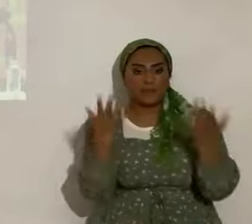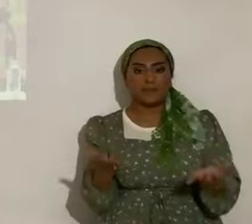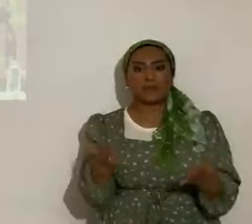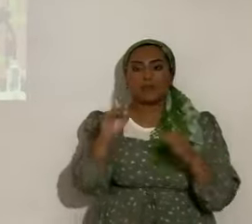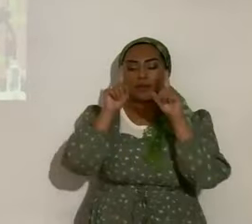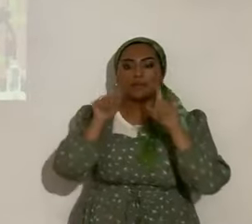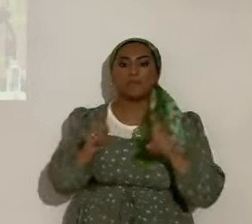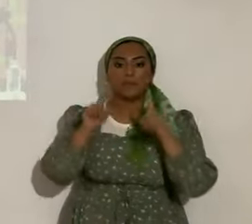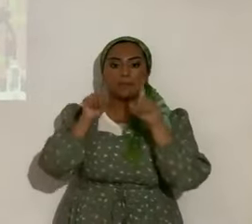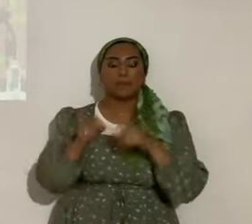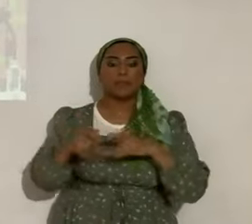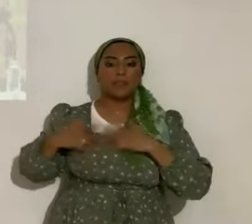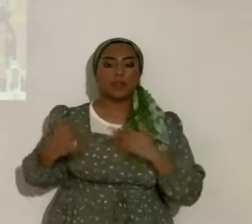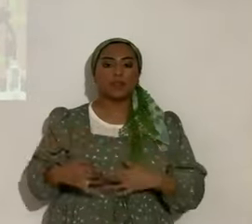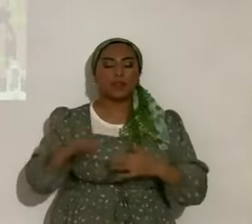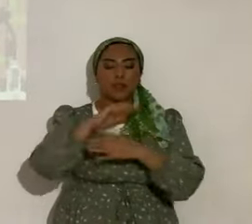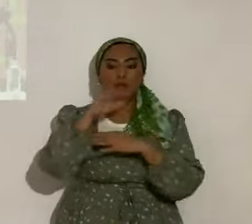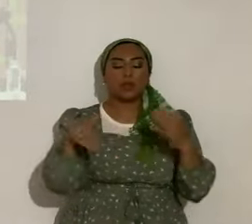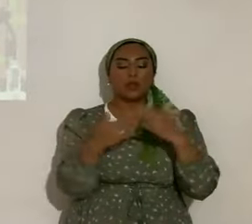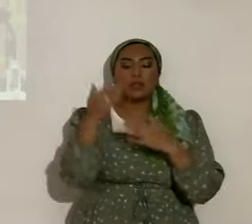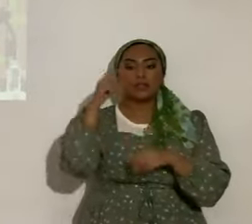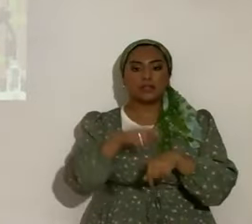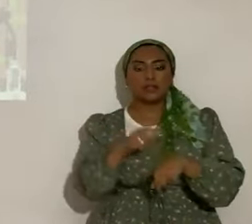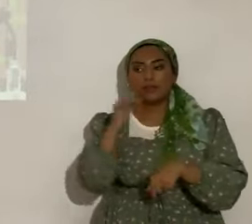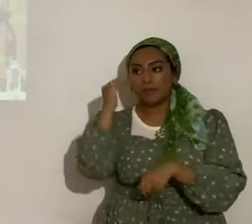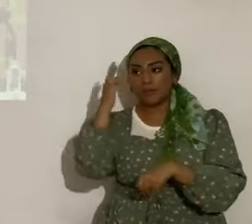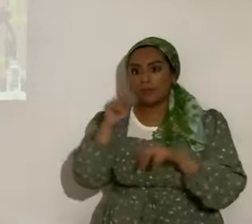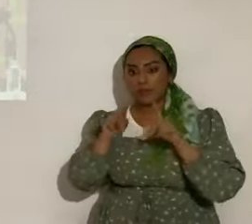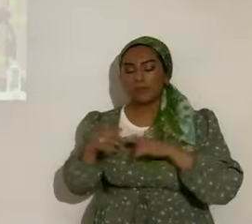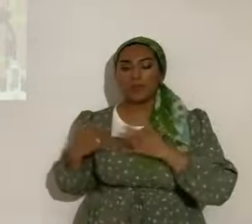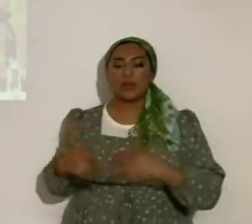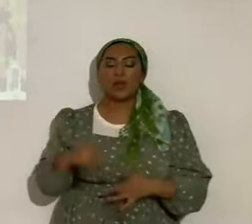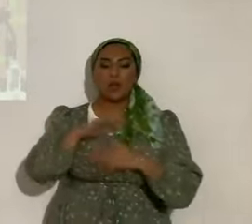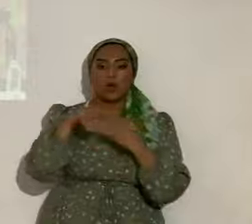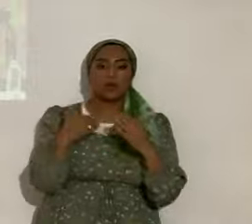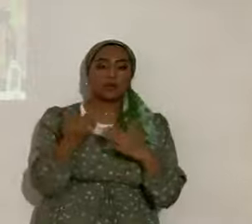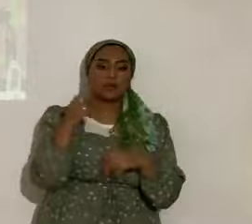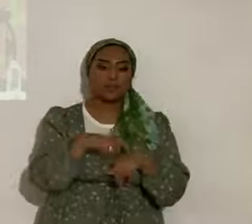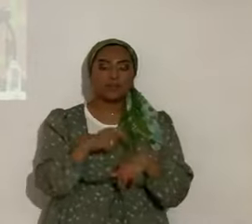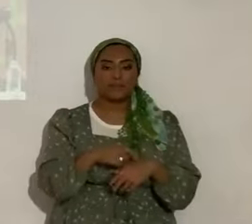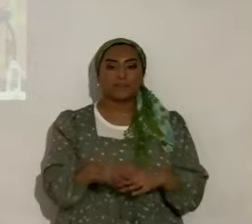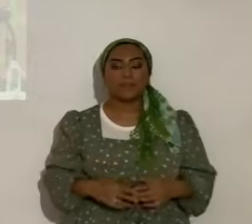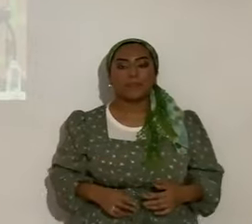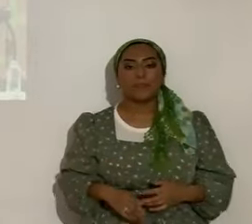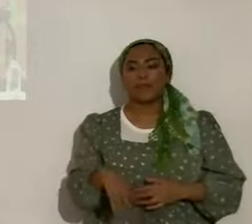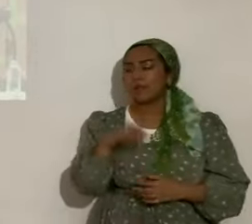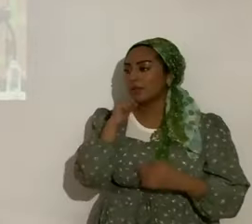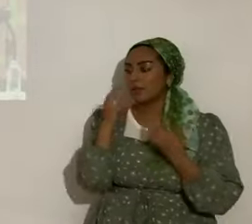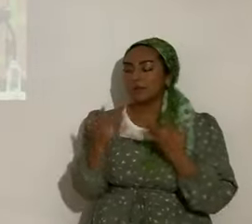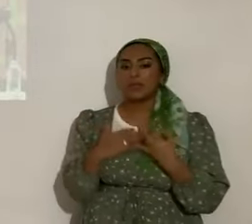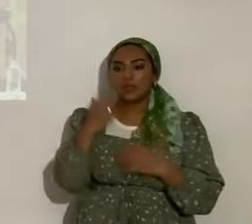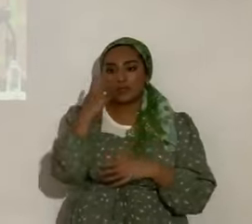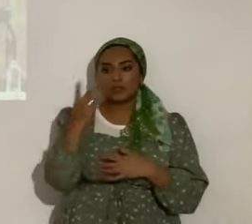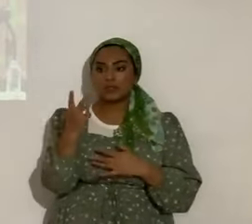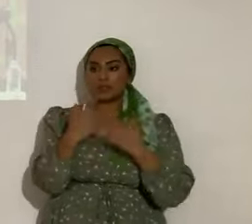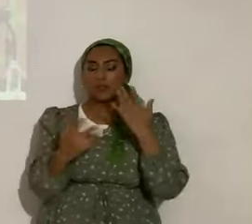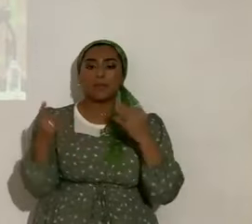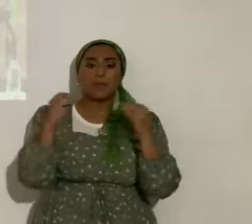prueba el corazón todo el tiempo, hermanos. Yahweh prueba el corazón todo el tiempo. Entonces, no esperes ver cosas más